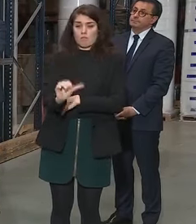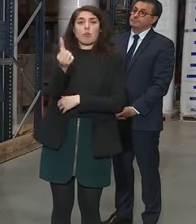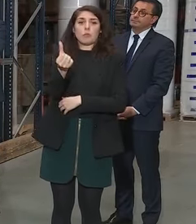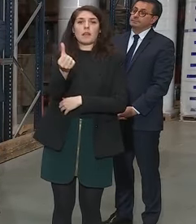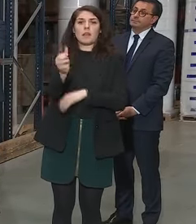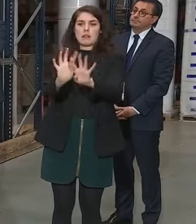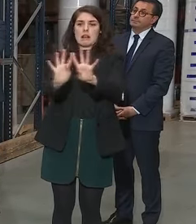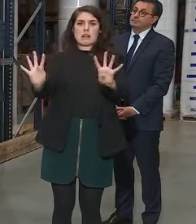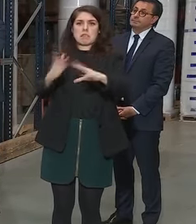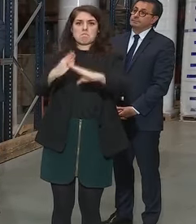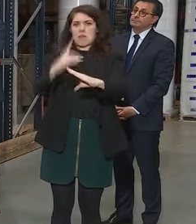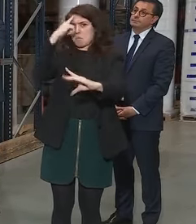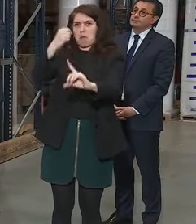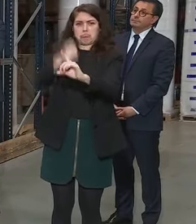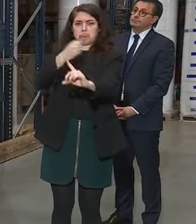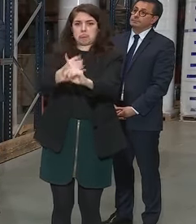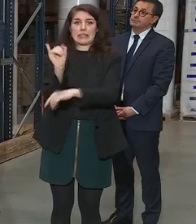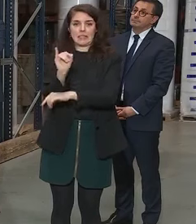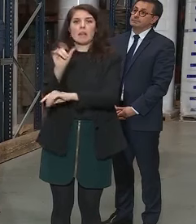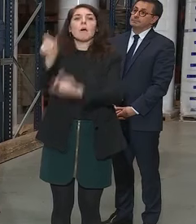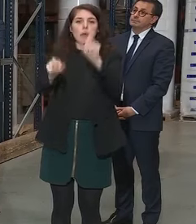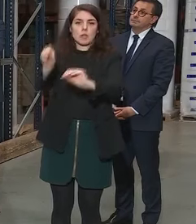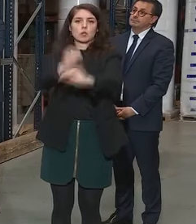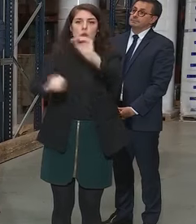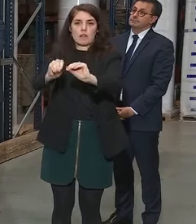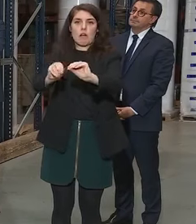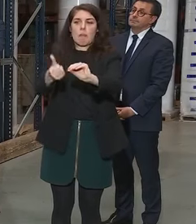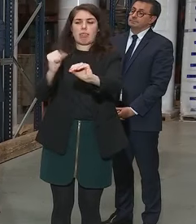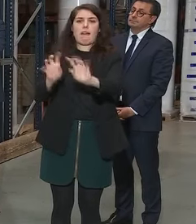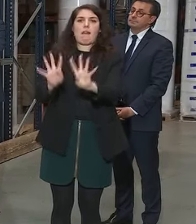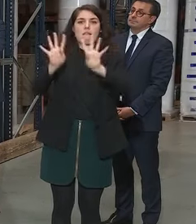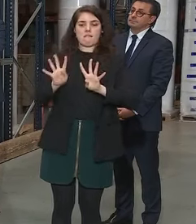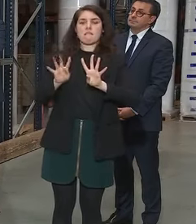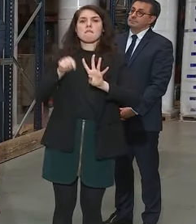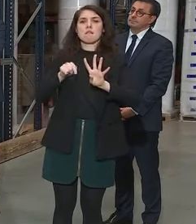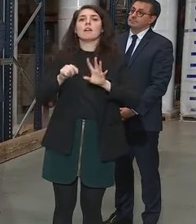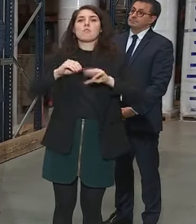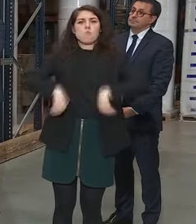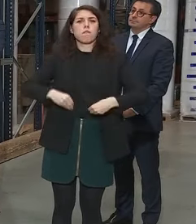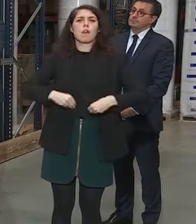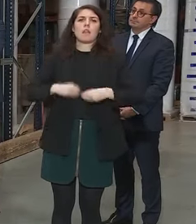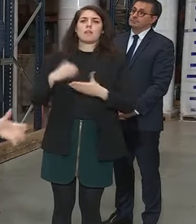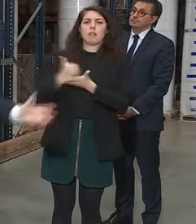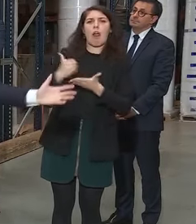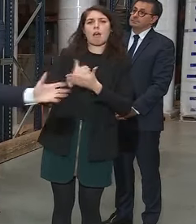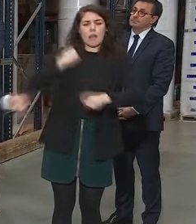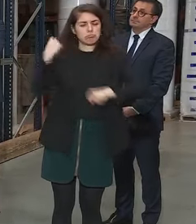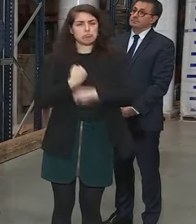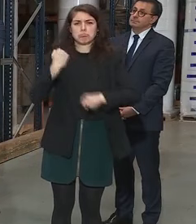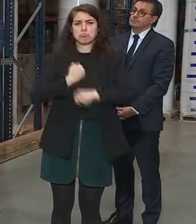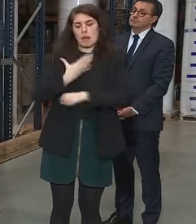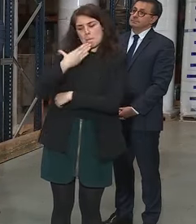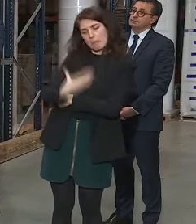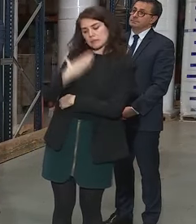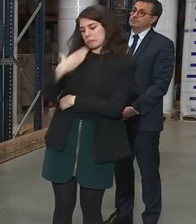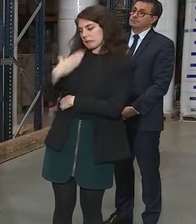La deuxième, ce sont ces femmes et ces hommes qui permettent au pays de continuer à tourner et qui permettent de l'équiper. Je veux les remercier,